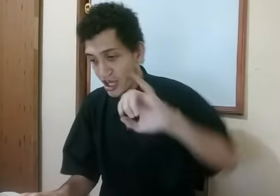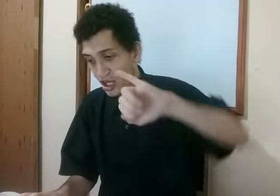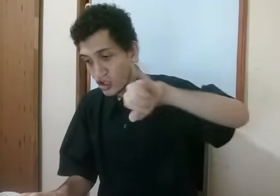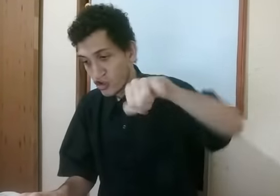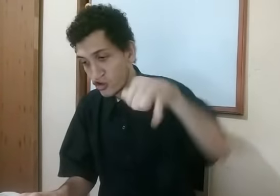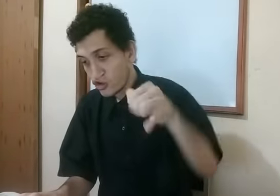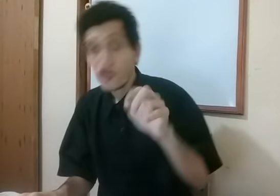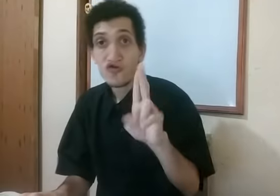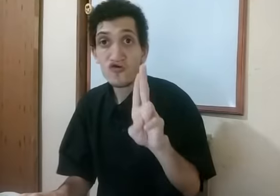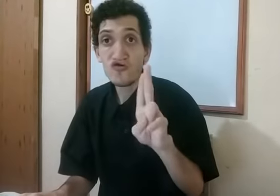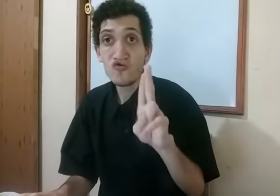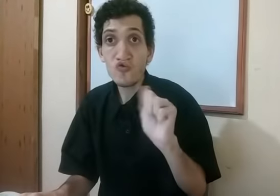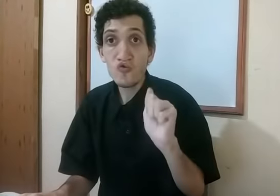Zoar.